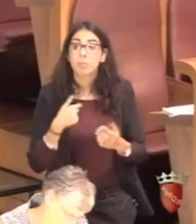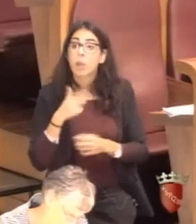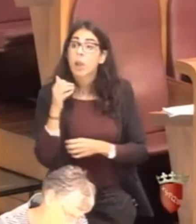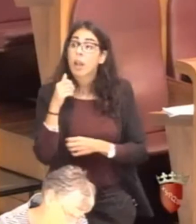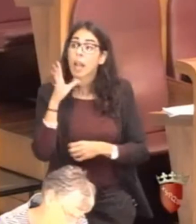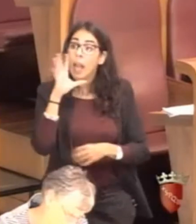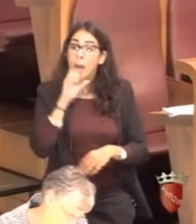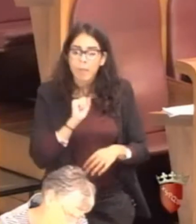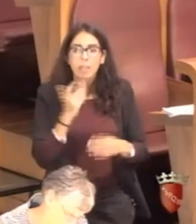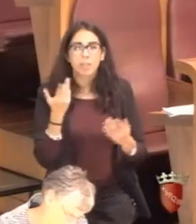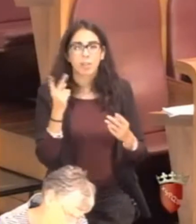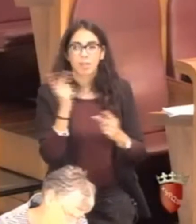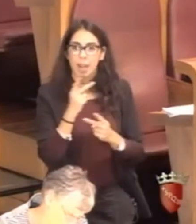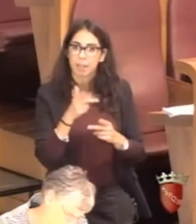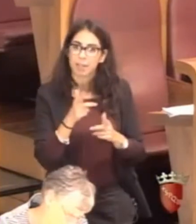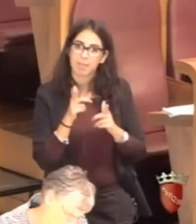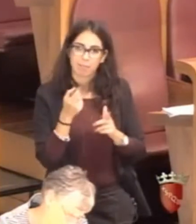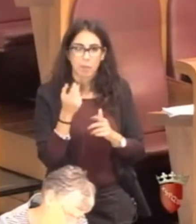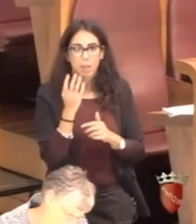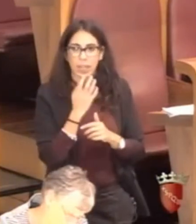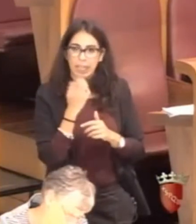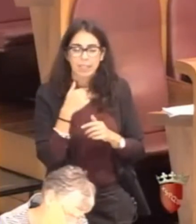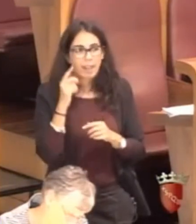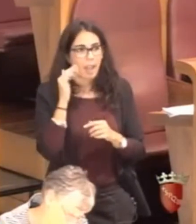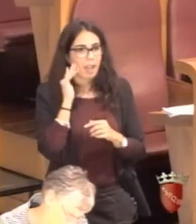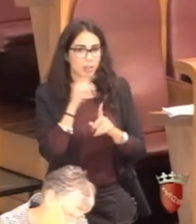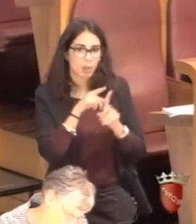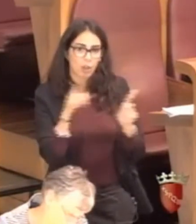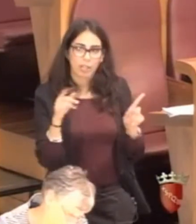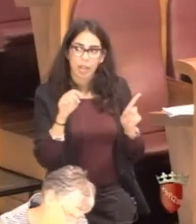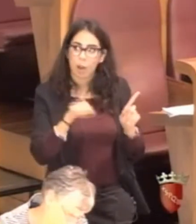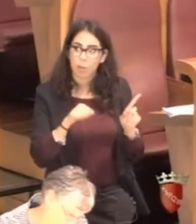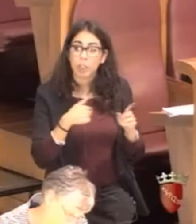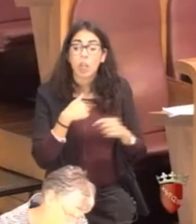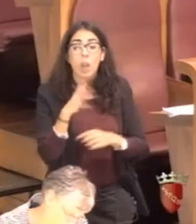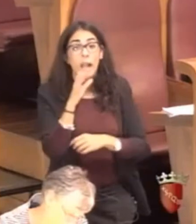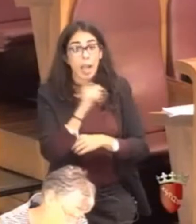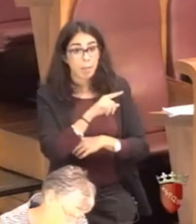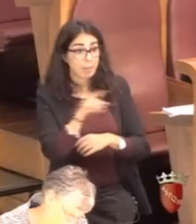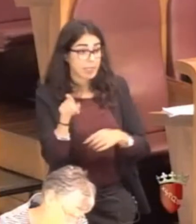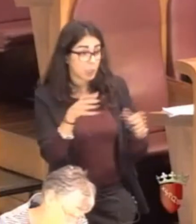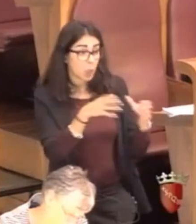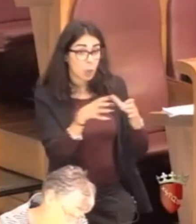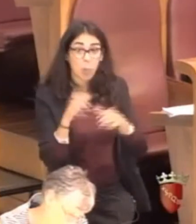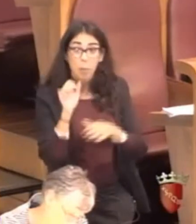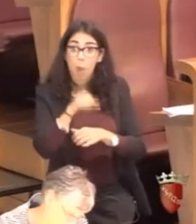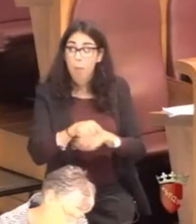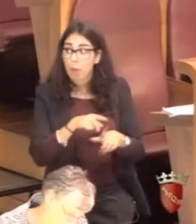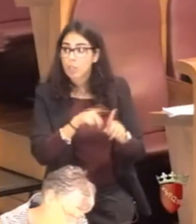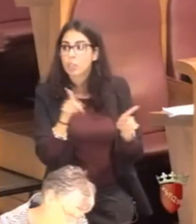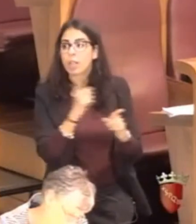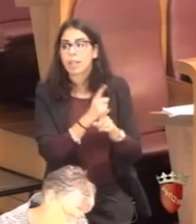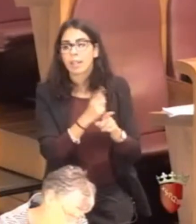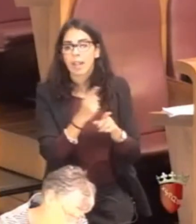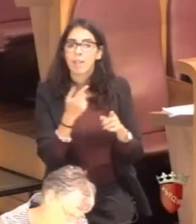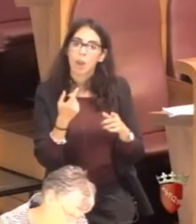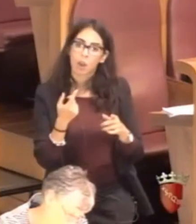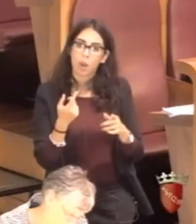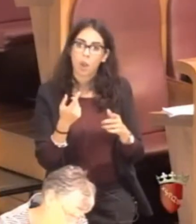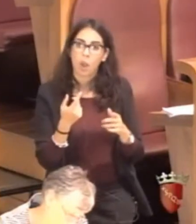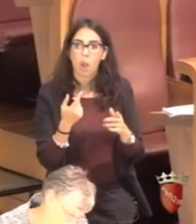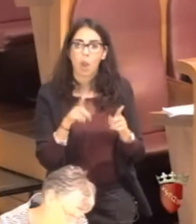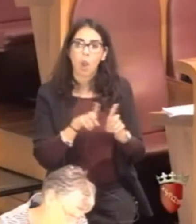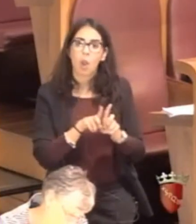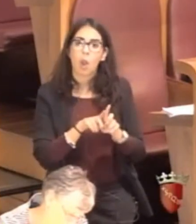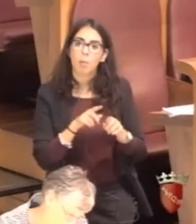veramente sorridere sentire le opposizioni, capisco che le opposizioni debbano mantenere a tutto